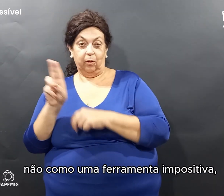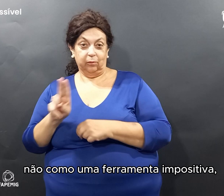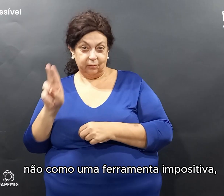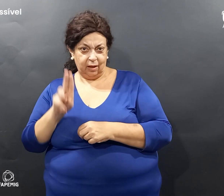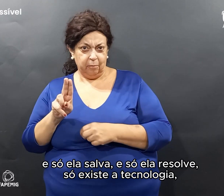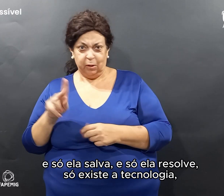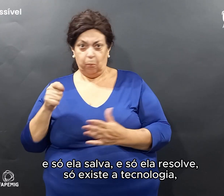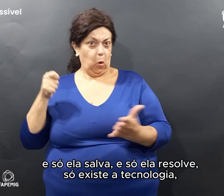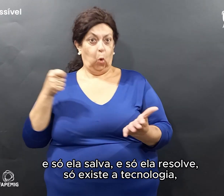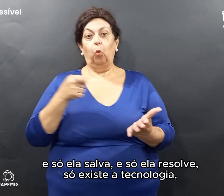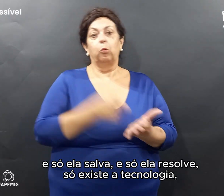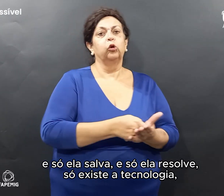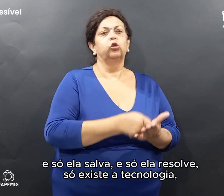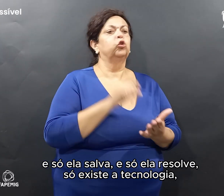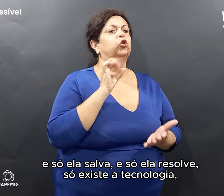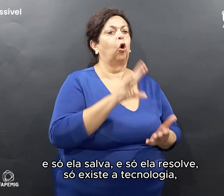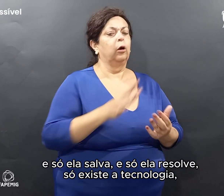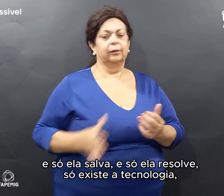impositiva e só ela salva, e só ela